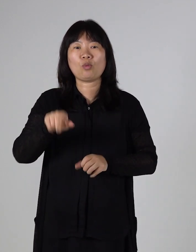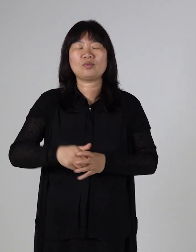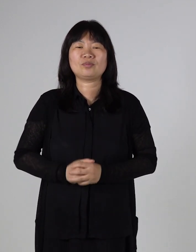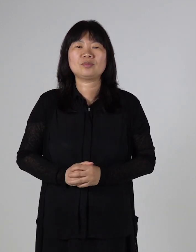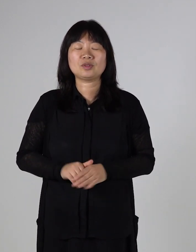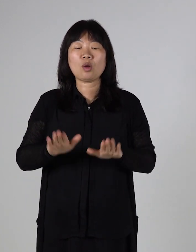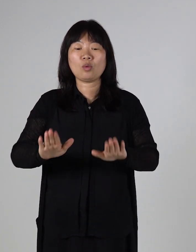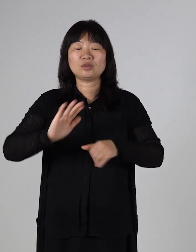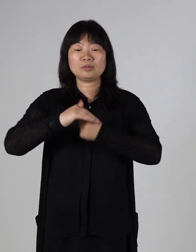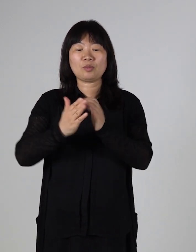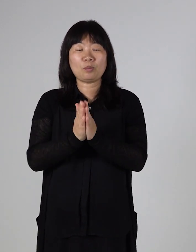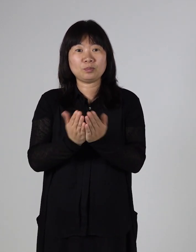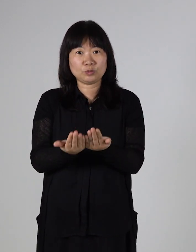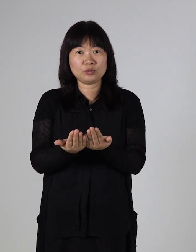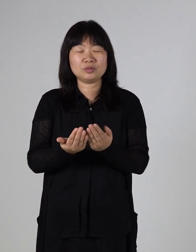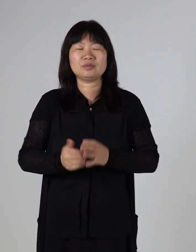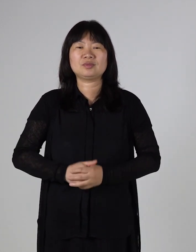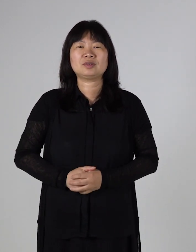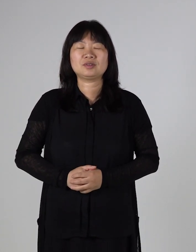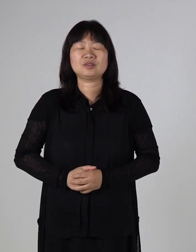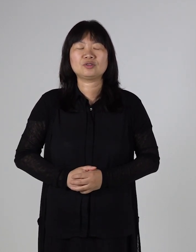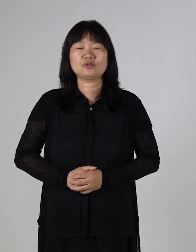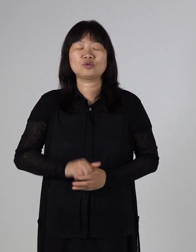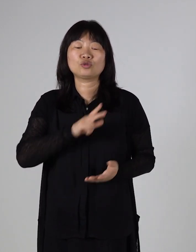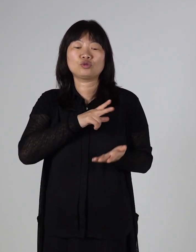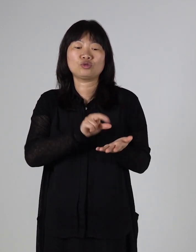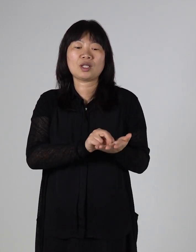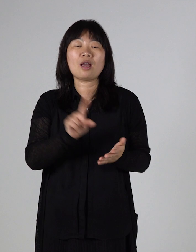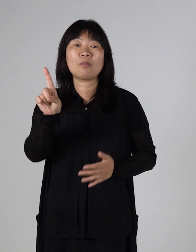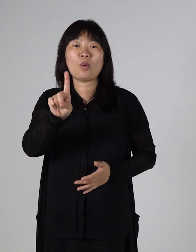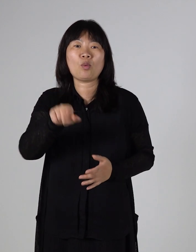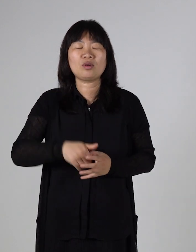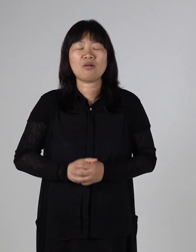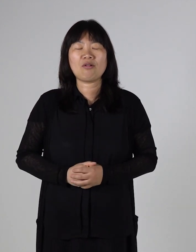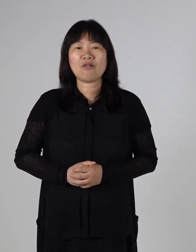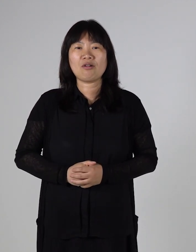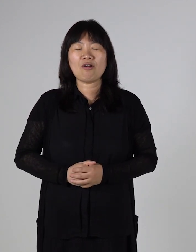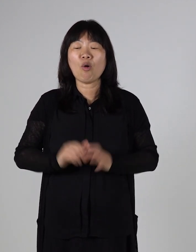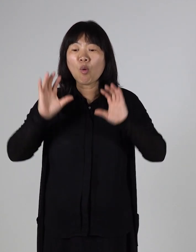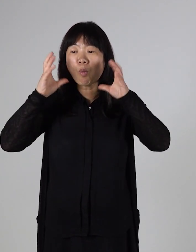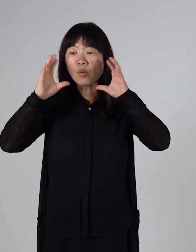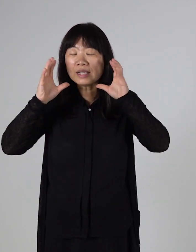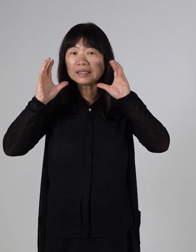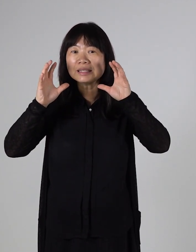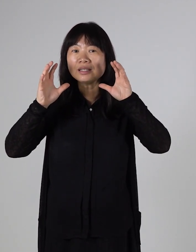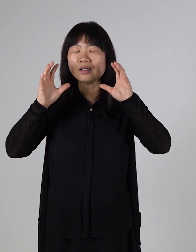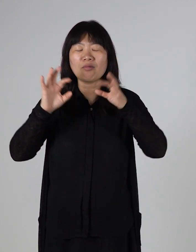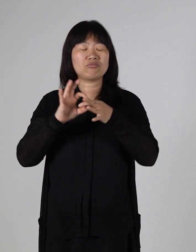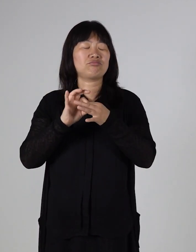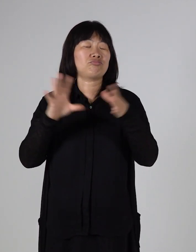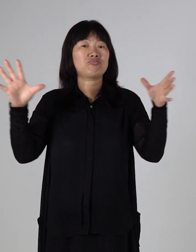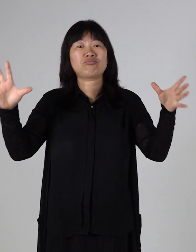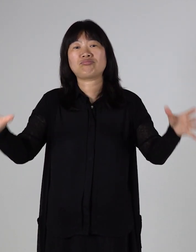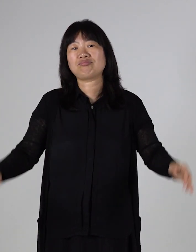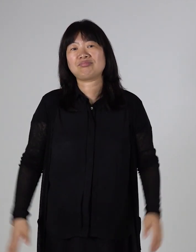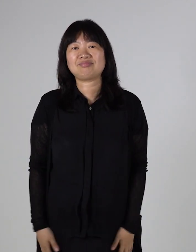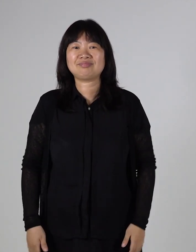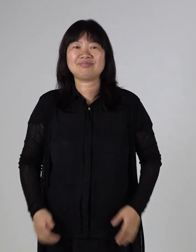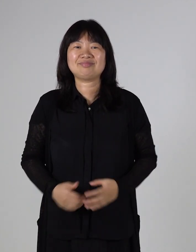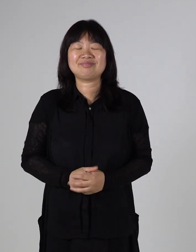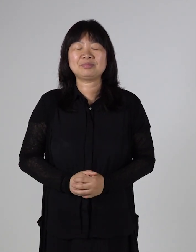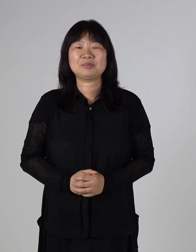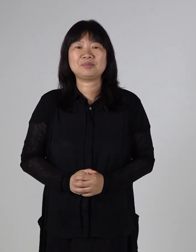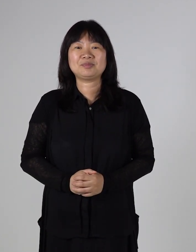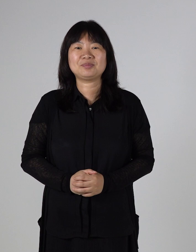오늘 본문의 그 본래 주제가 어린이하고는 상관이 없어요.